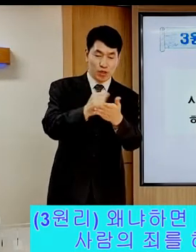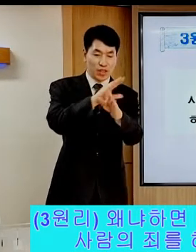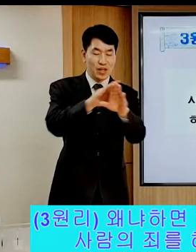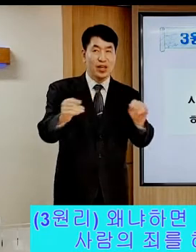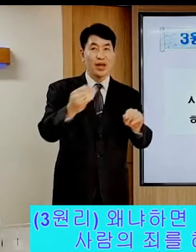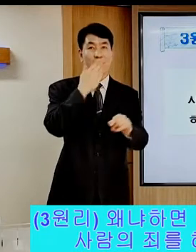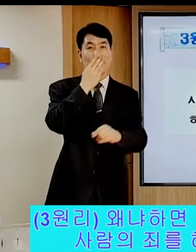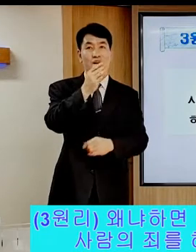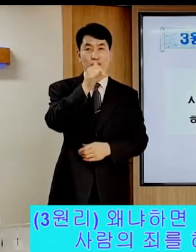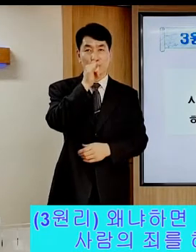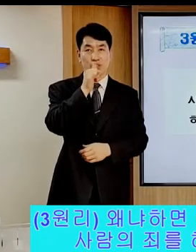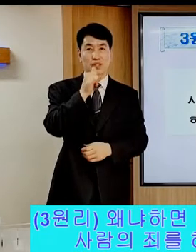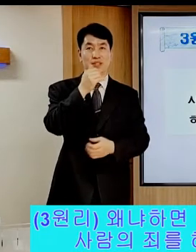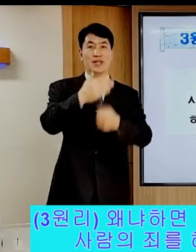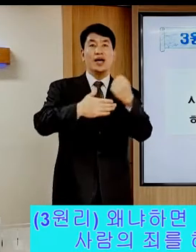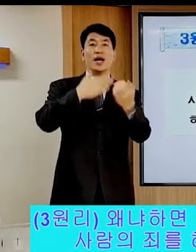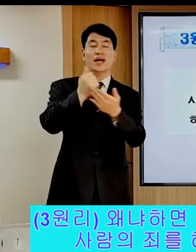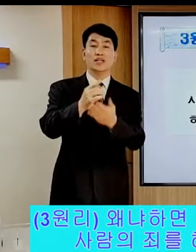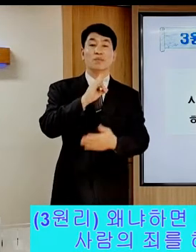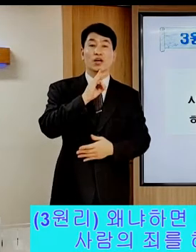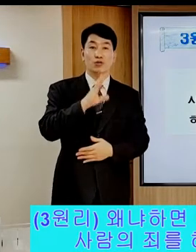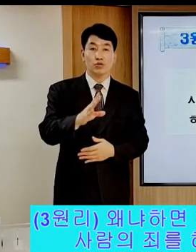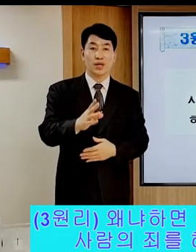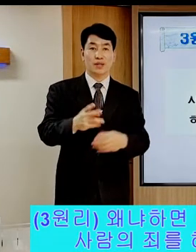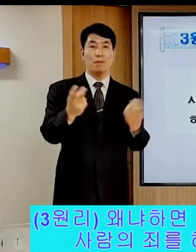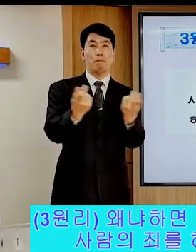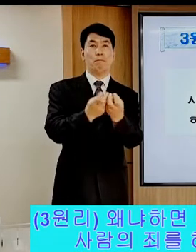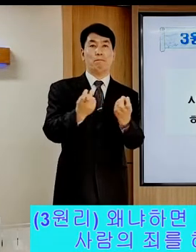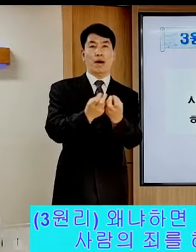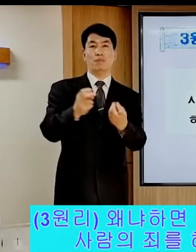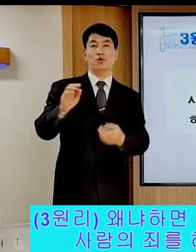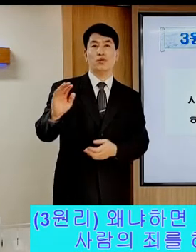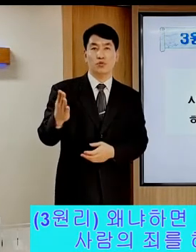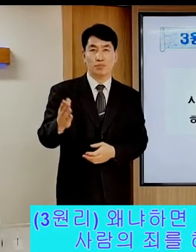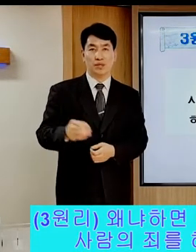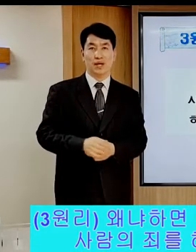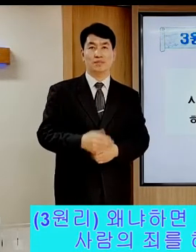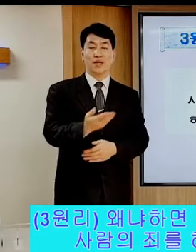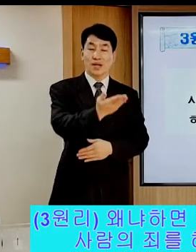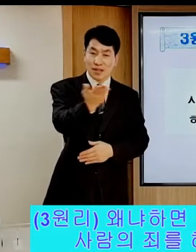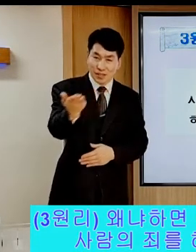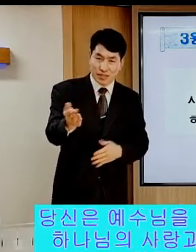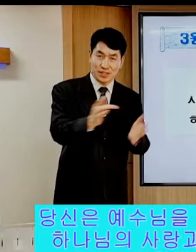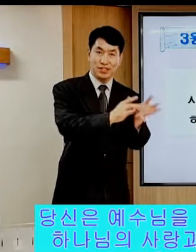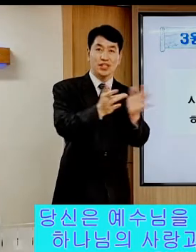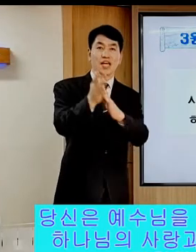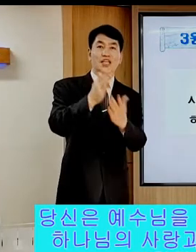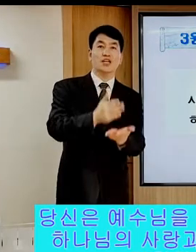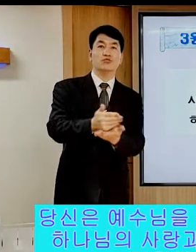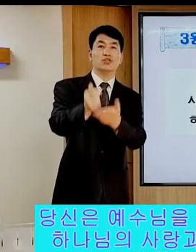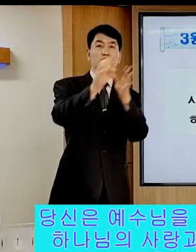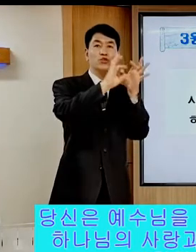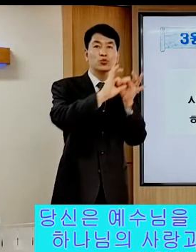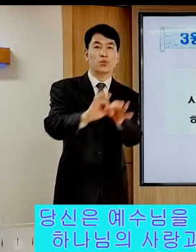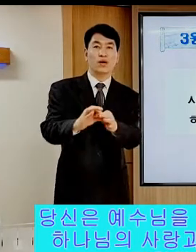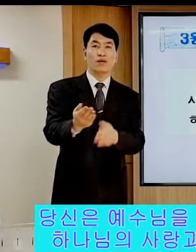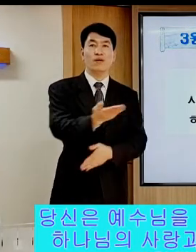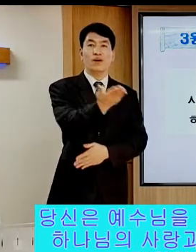죄를 해결할 수 있는 하나님의 유일한 방법이 됩니다. 당신은 예수님을 통하여